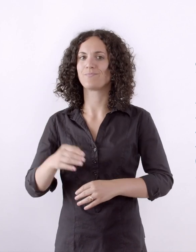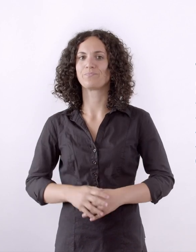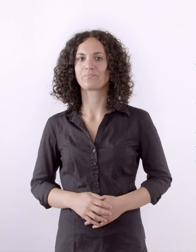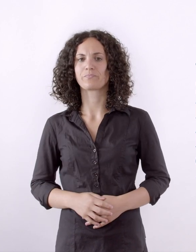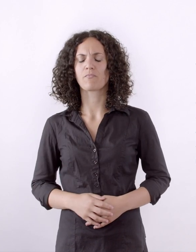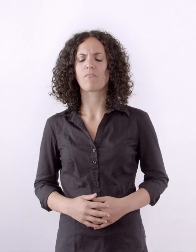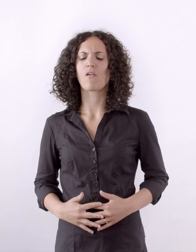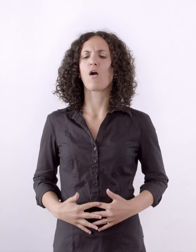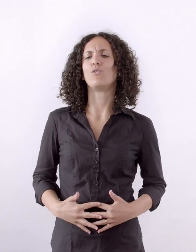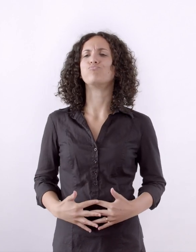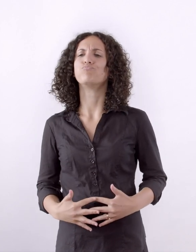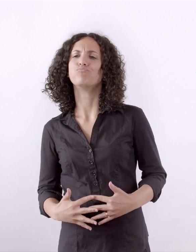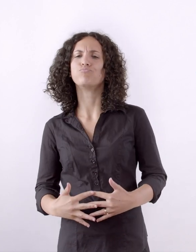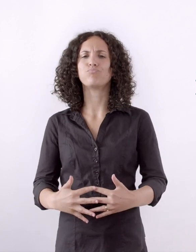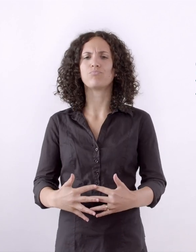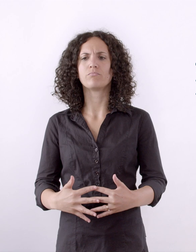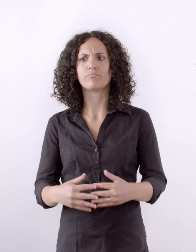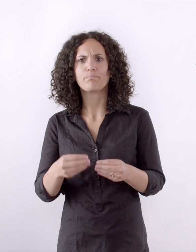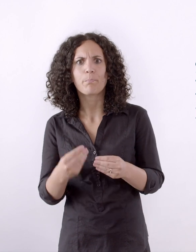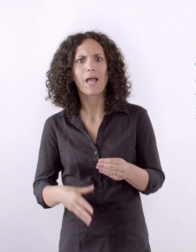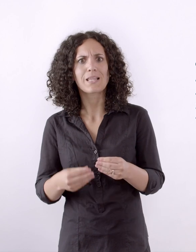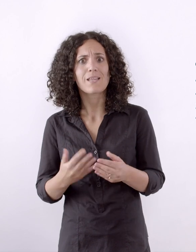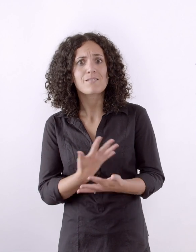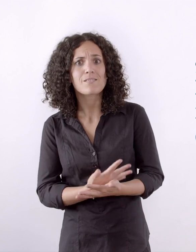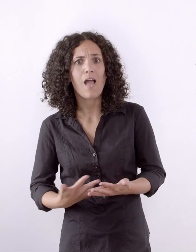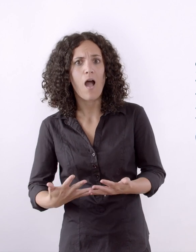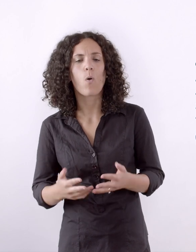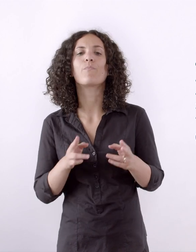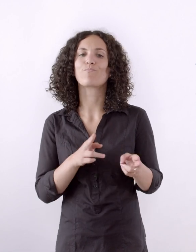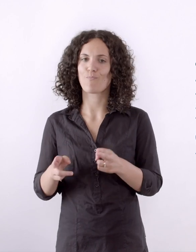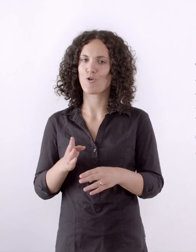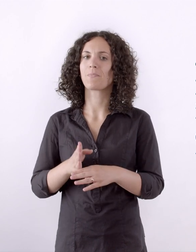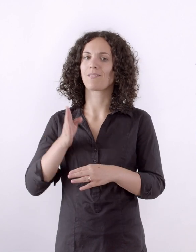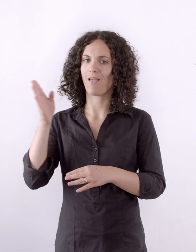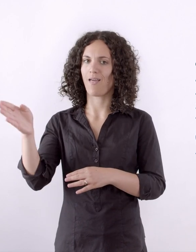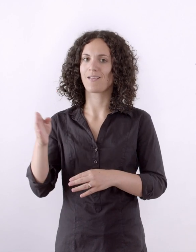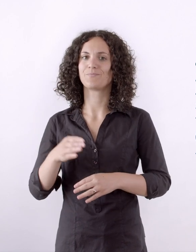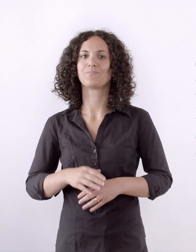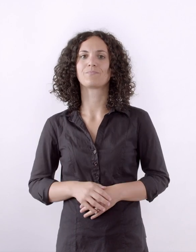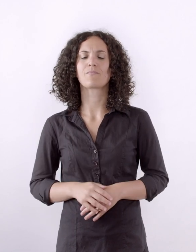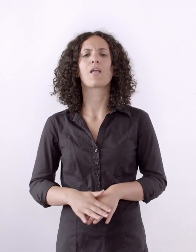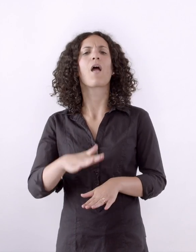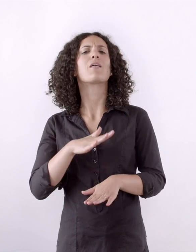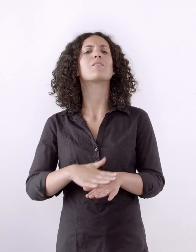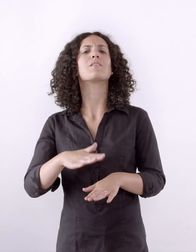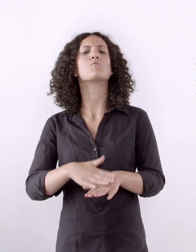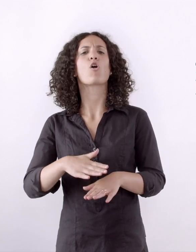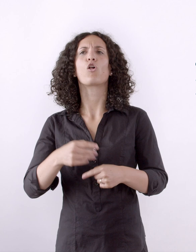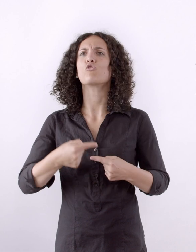chiaro. In presenza di perdite di sangue in qualsiasi momento della gravidanza. Quando avverti una riduzione